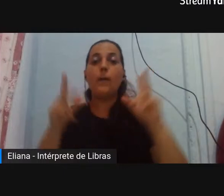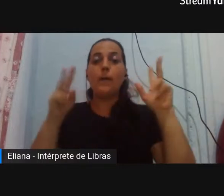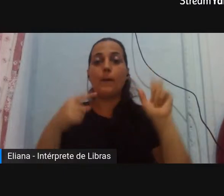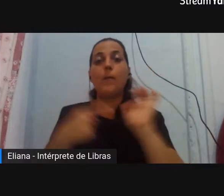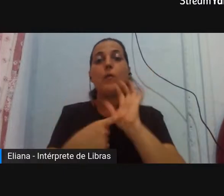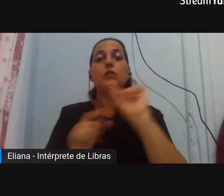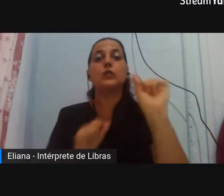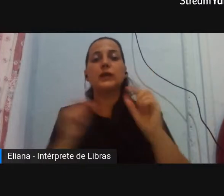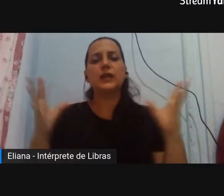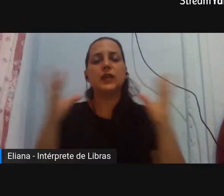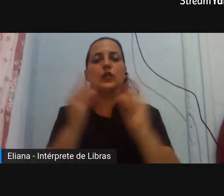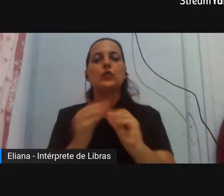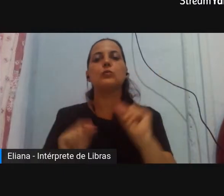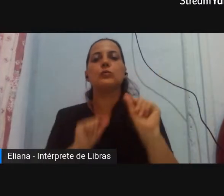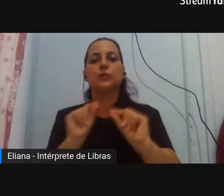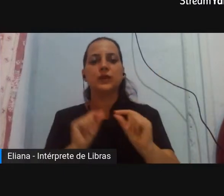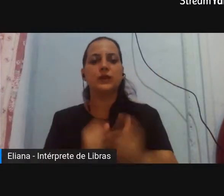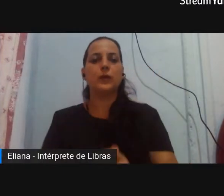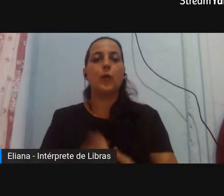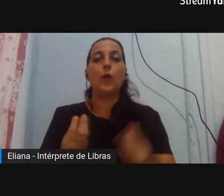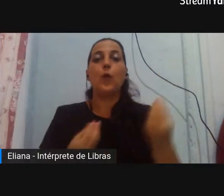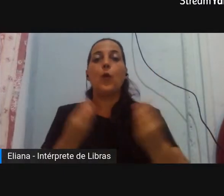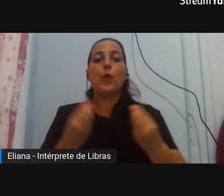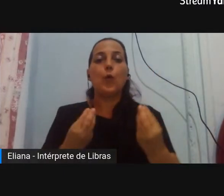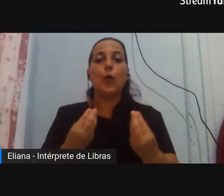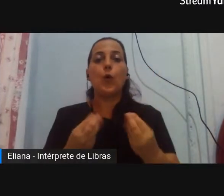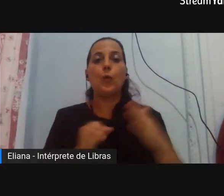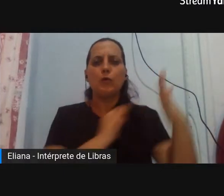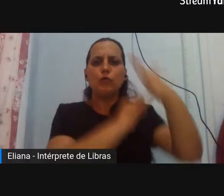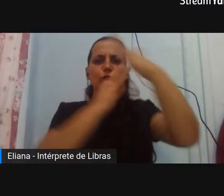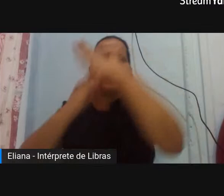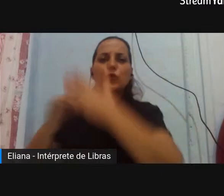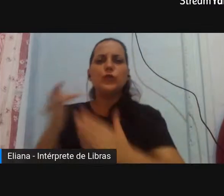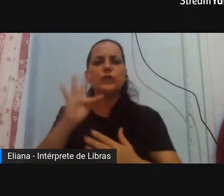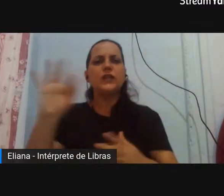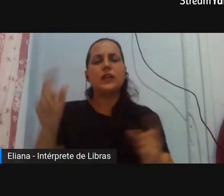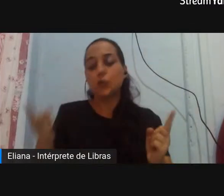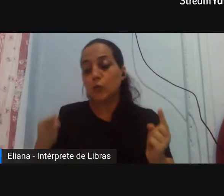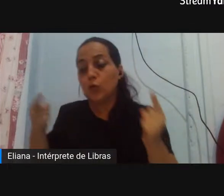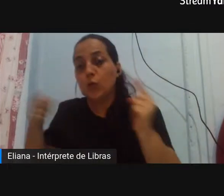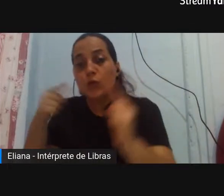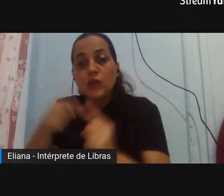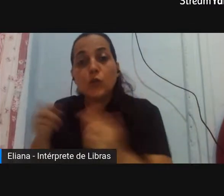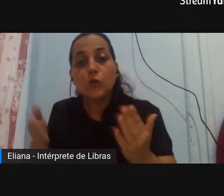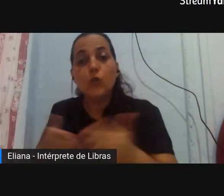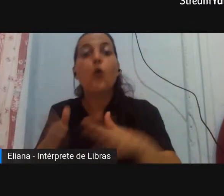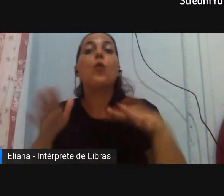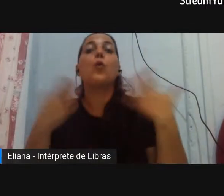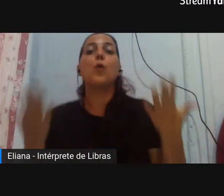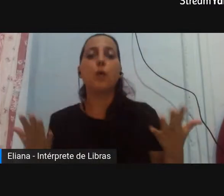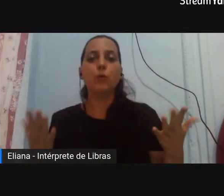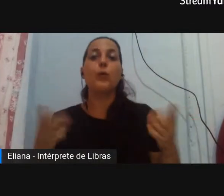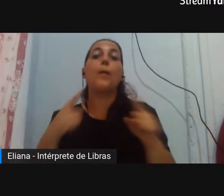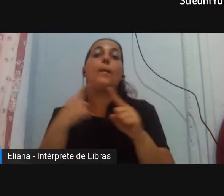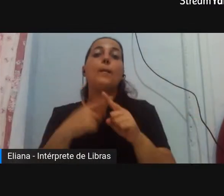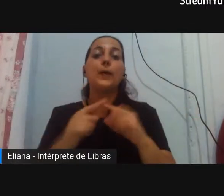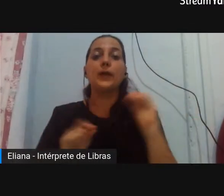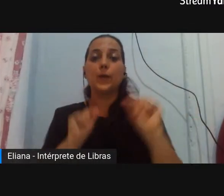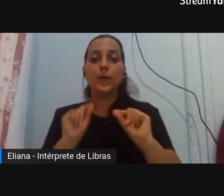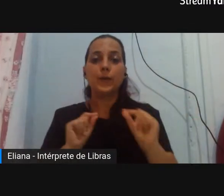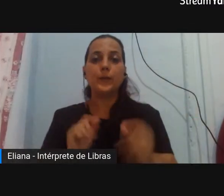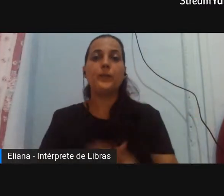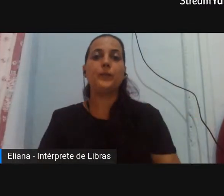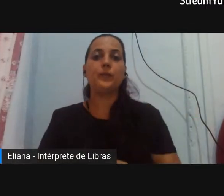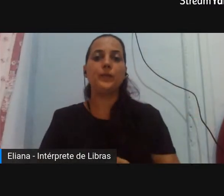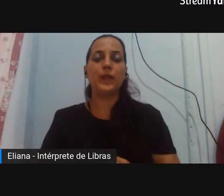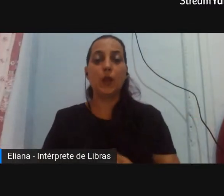sintetiza a concepção dos institutos federais. Porque o inusitado